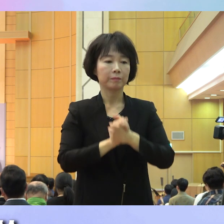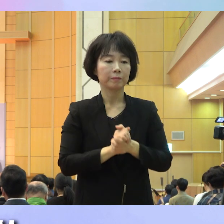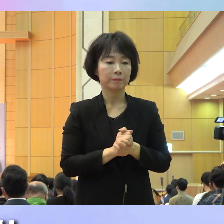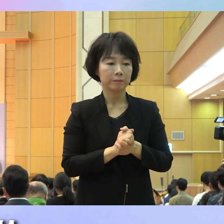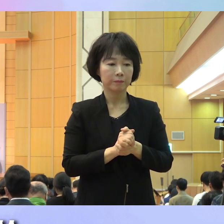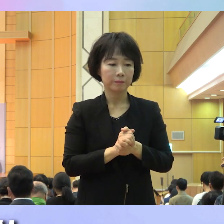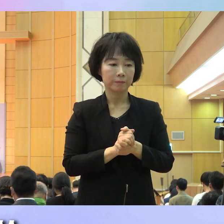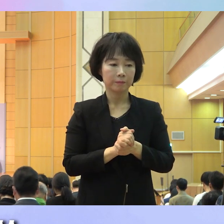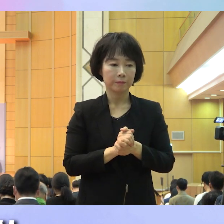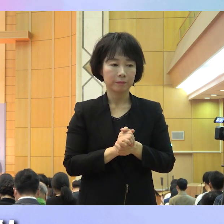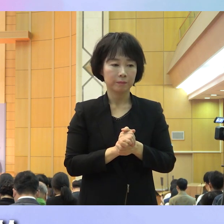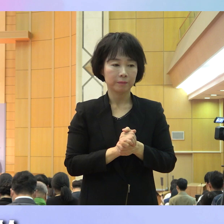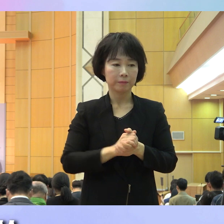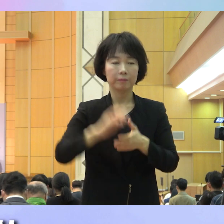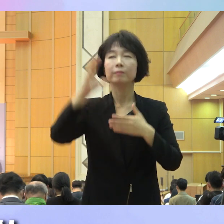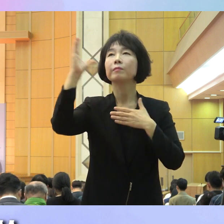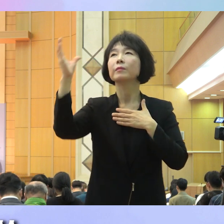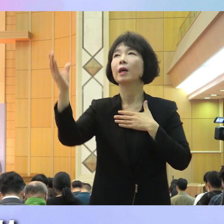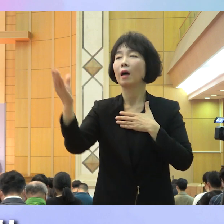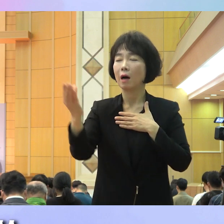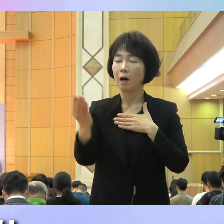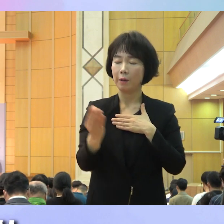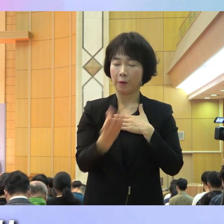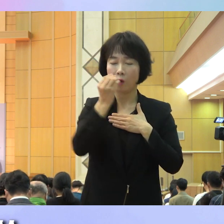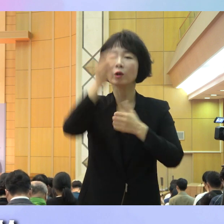하나님. 거룩하신 하나님,